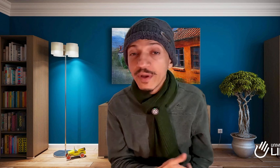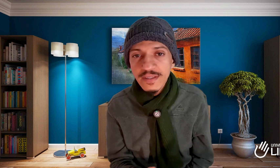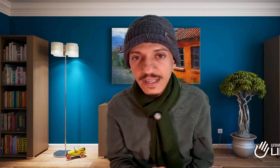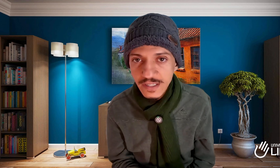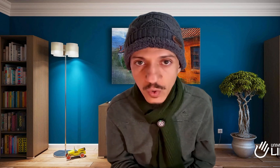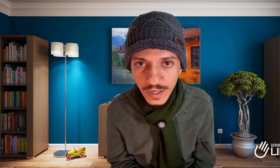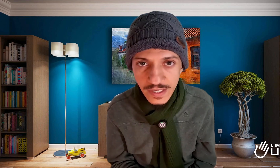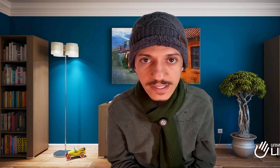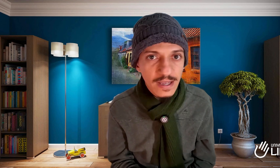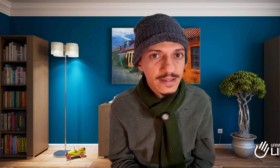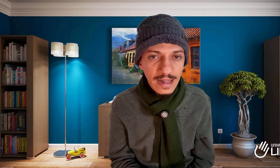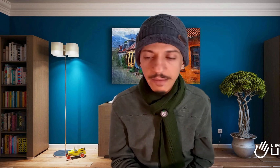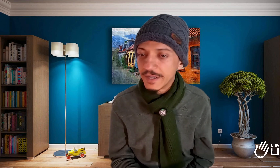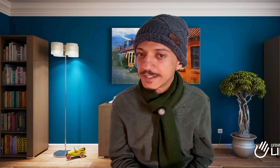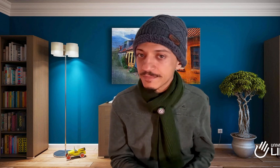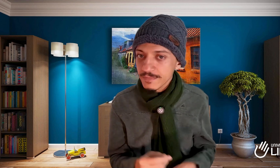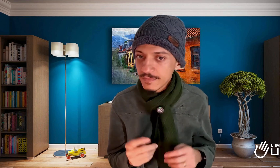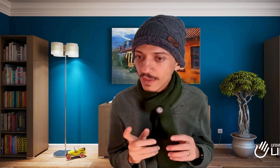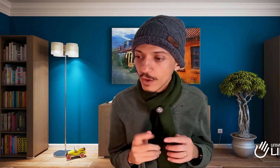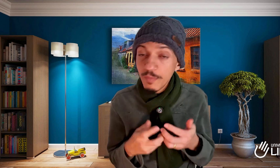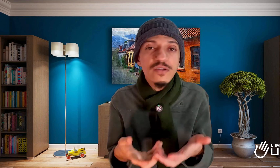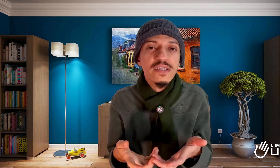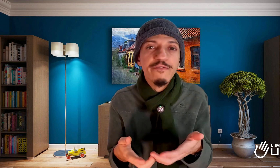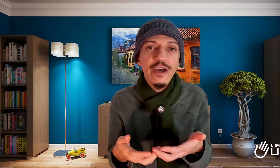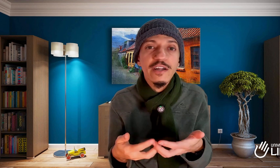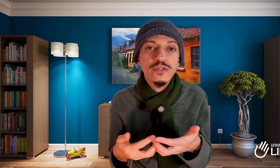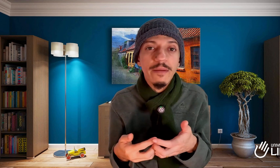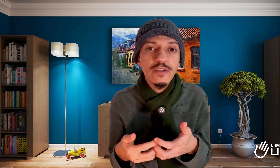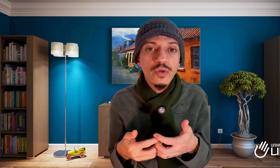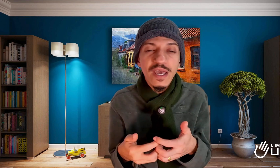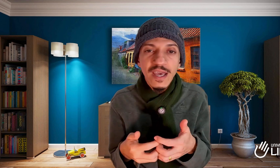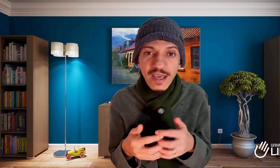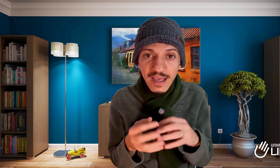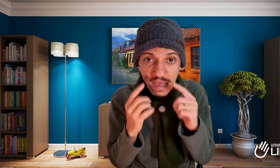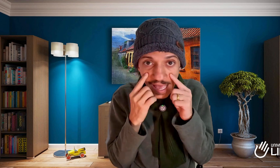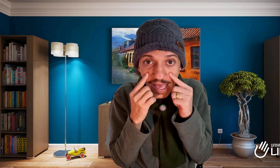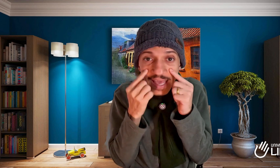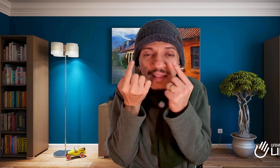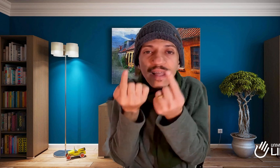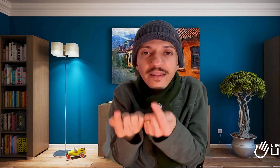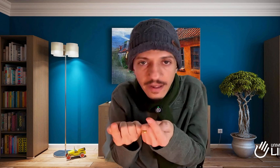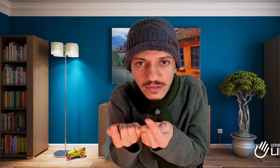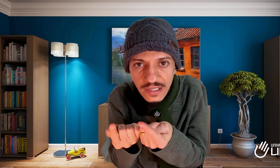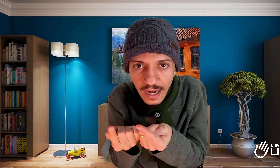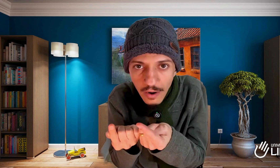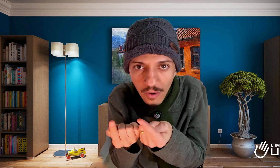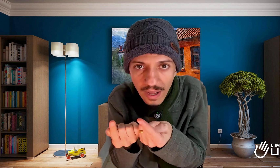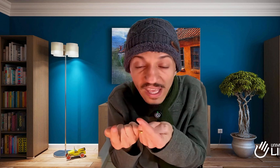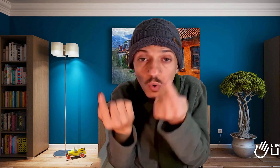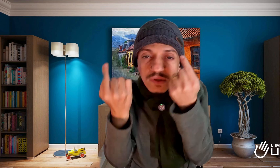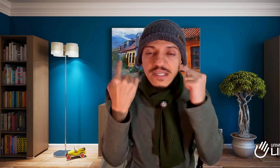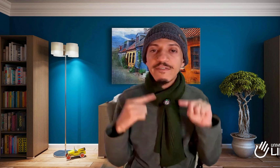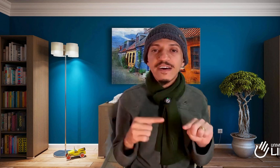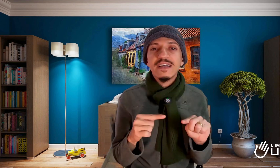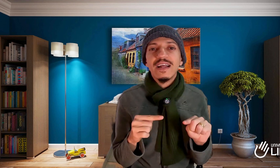dessas coisas da Libras. E meu desafio era justamente o quê? Entender o sinal e conseguir fazer ele